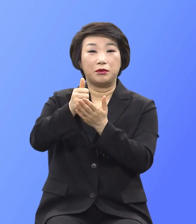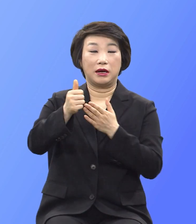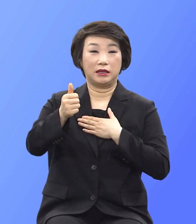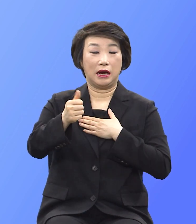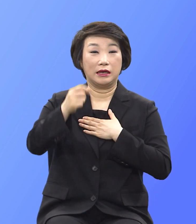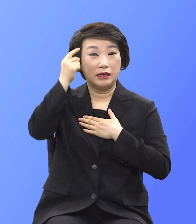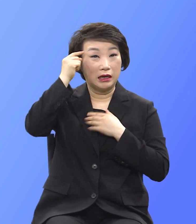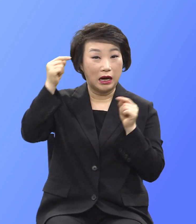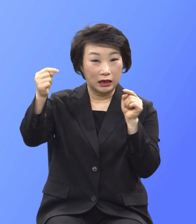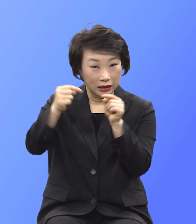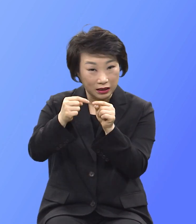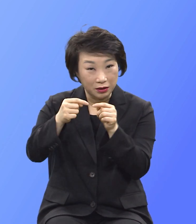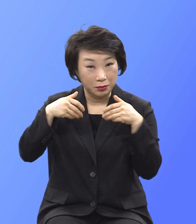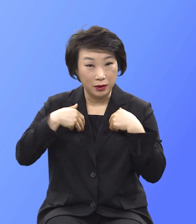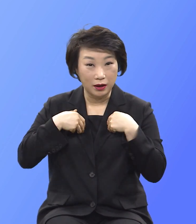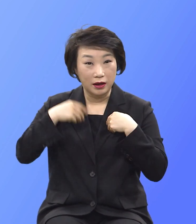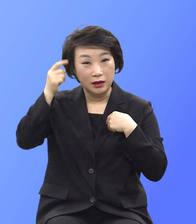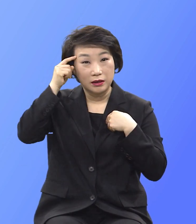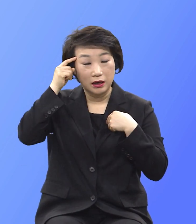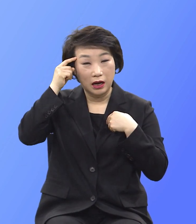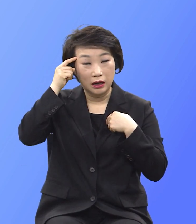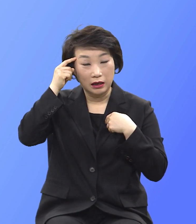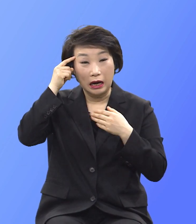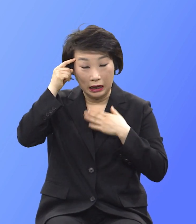하나님과 생각을 같이 하는